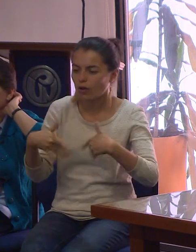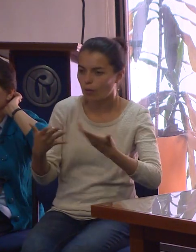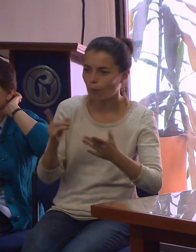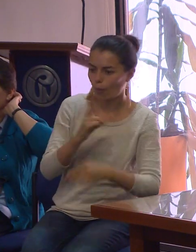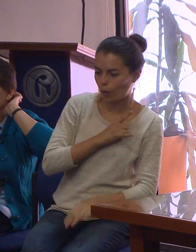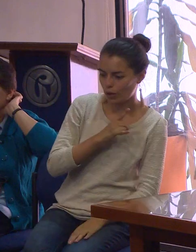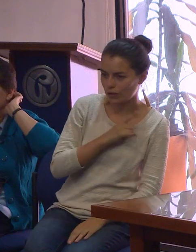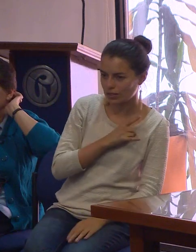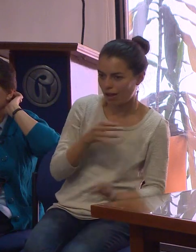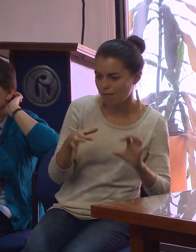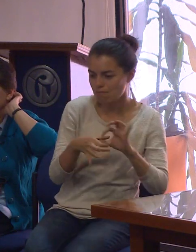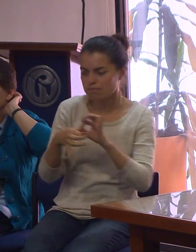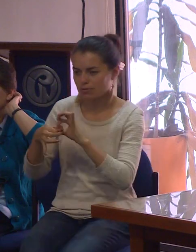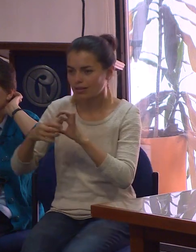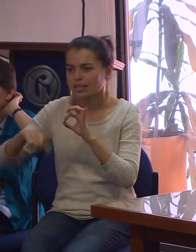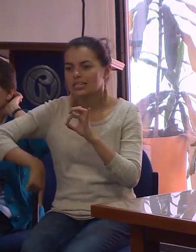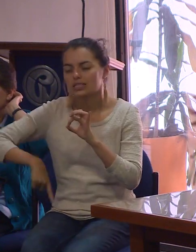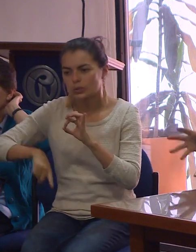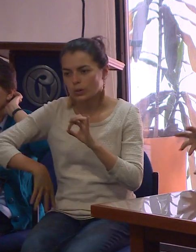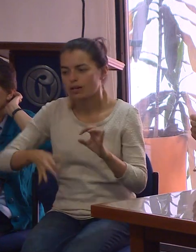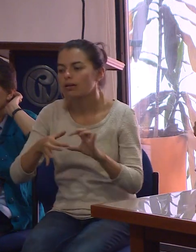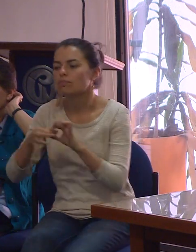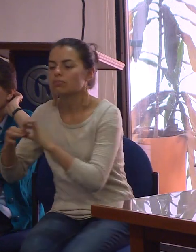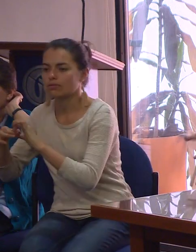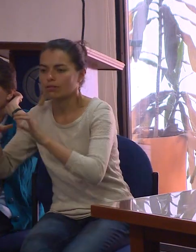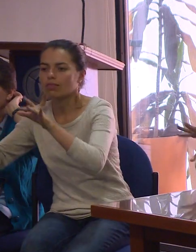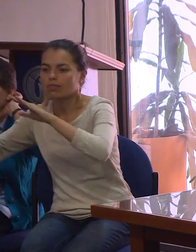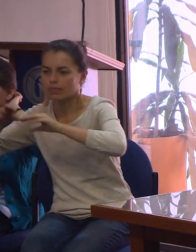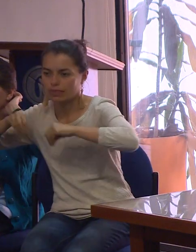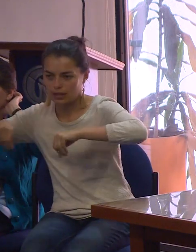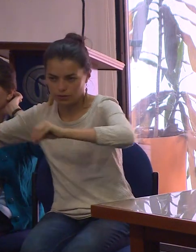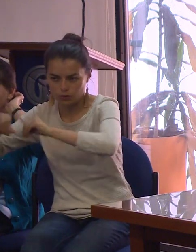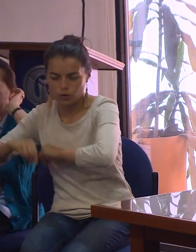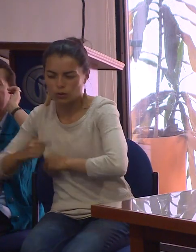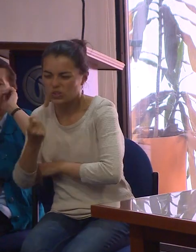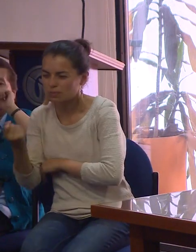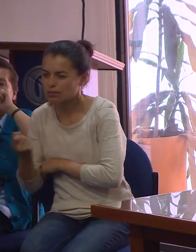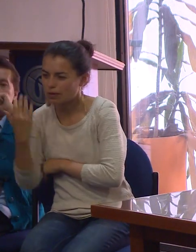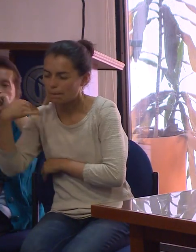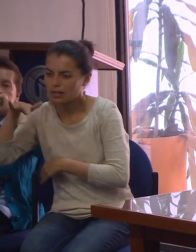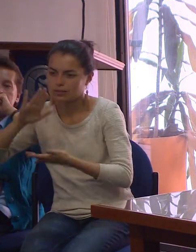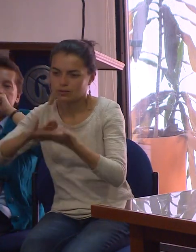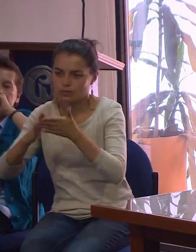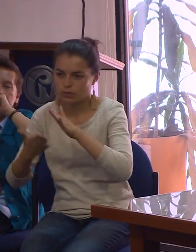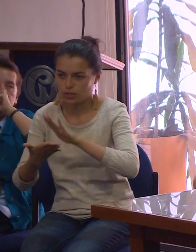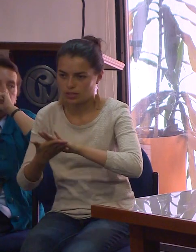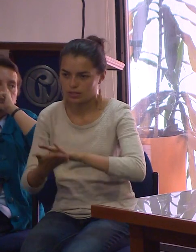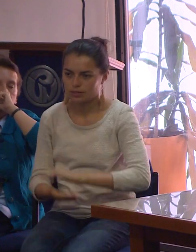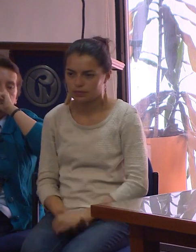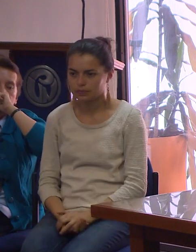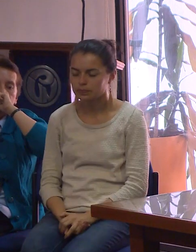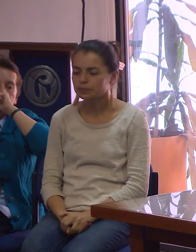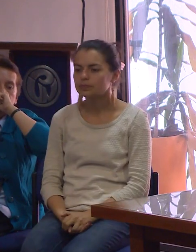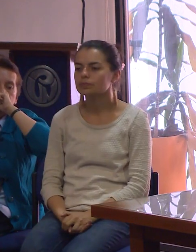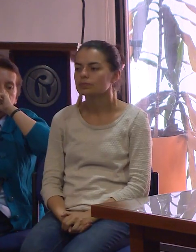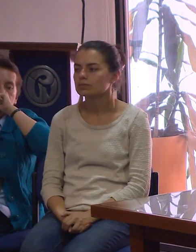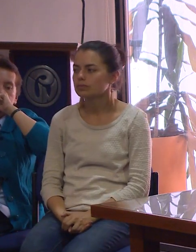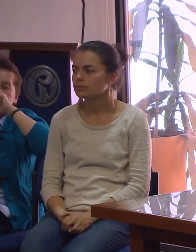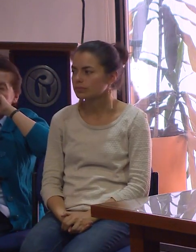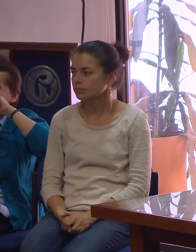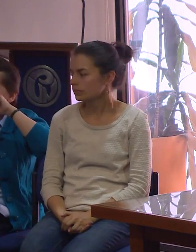la universidad, la escuela y los territorios, específicamente con las comunidades.